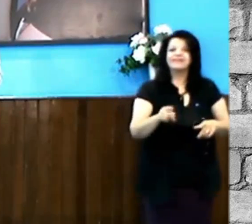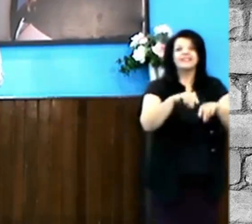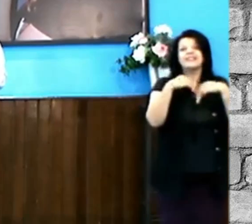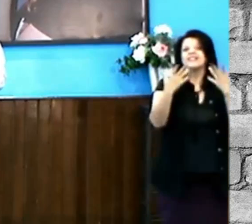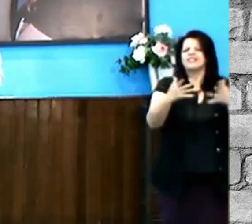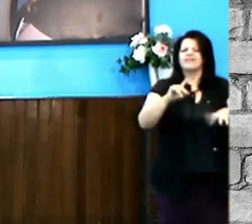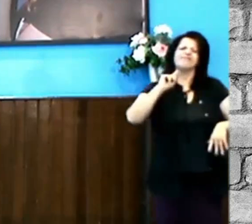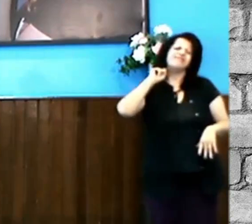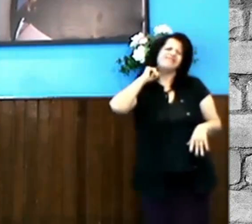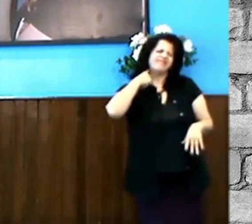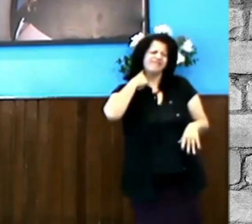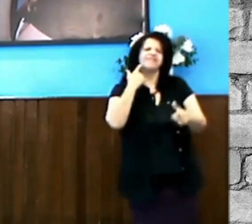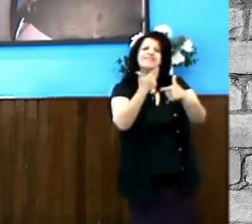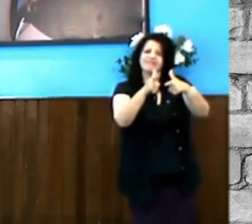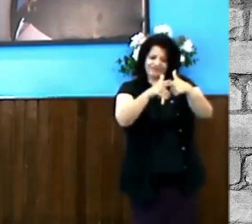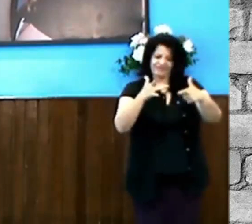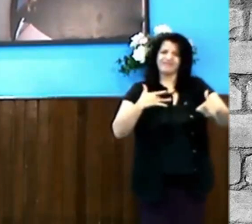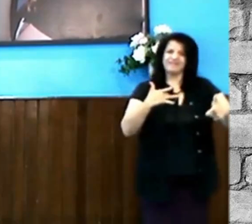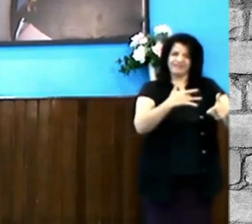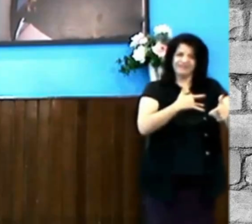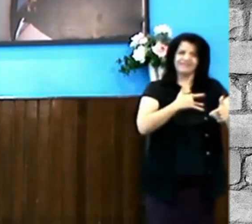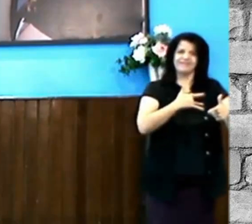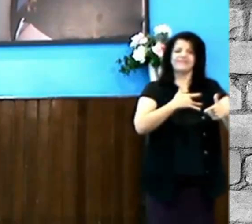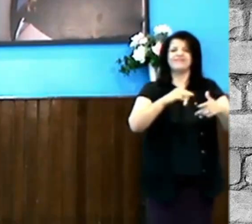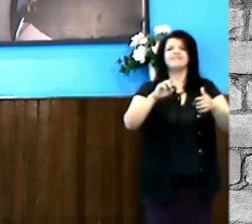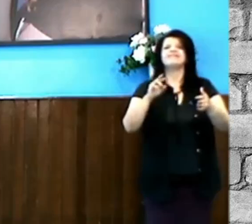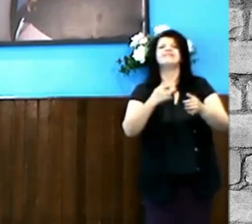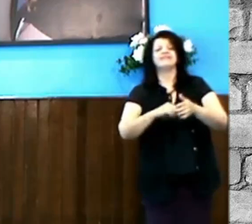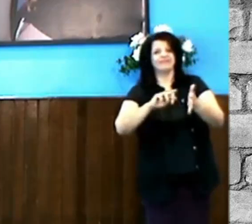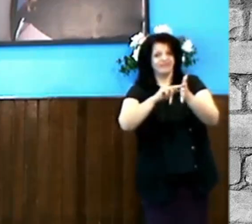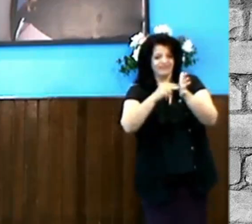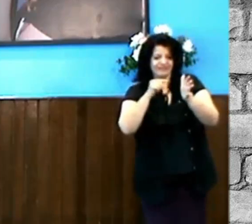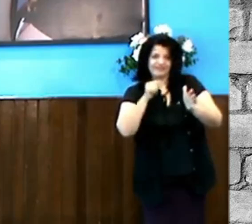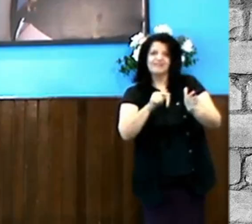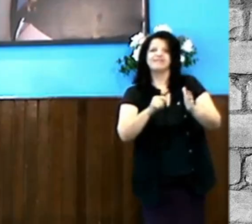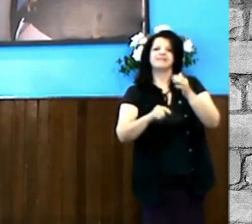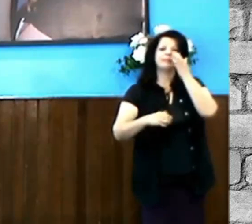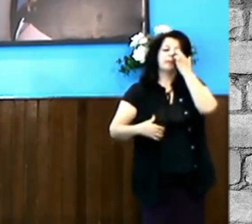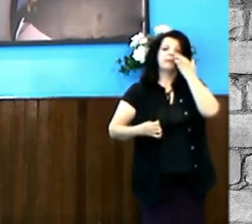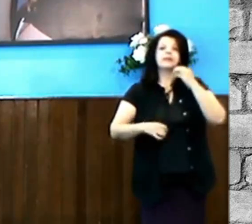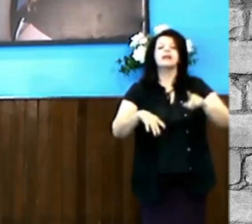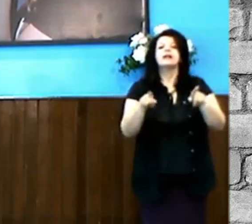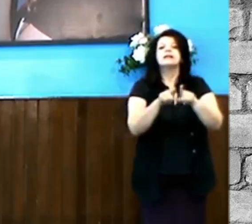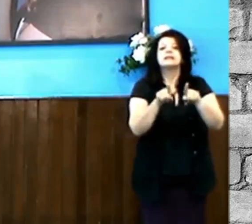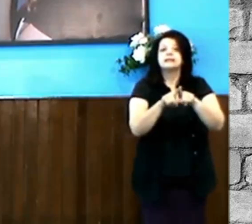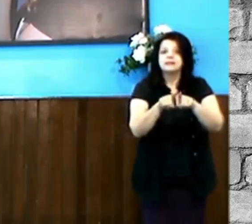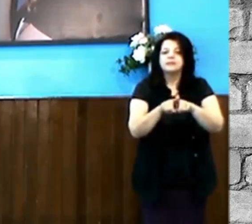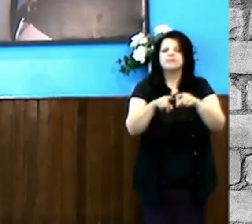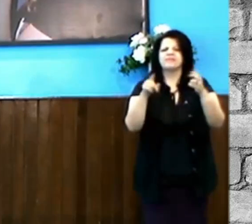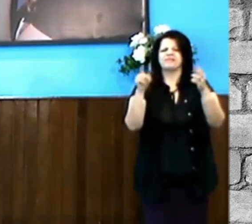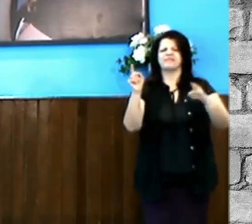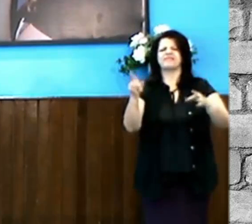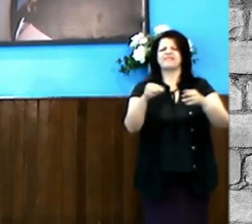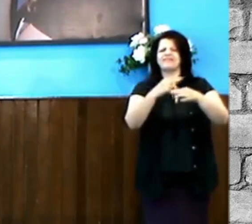ver normalmente com isso, com esse tipo de satisfação. Uma outra verdade, evidente, a intoxicação causa